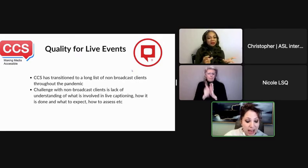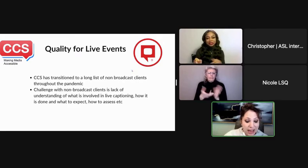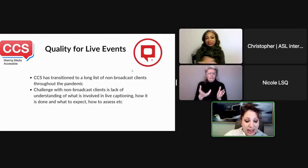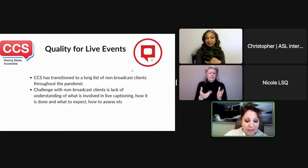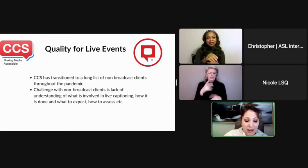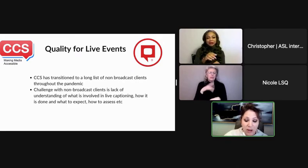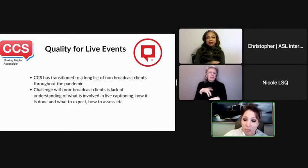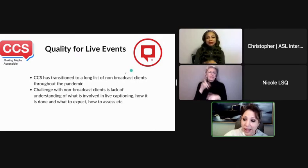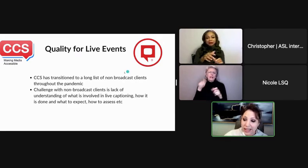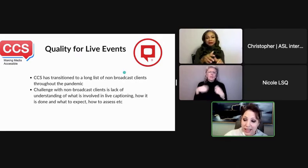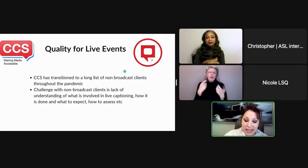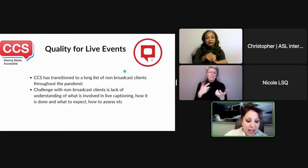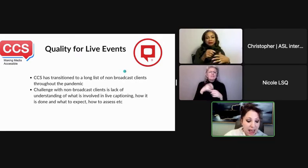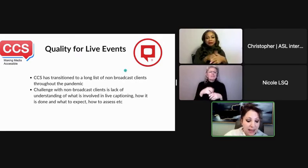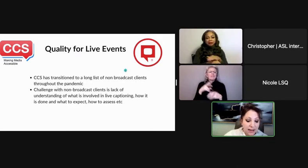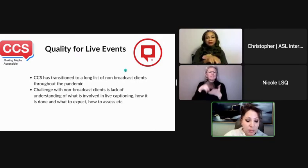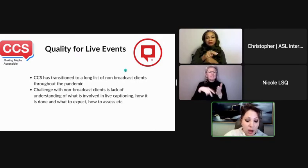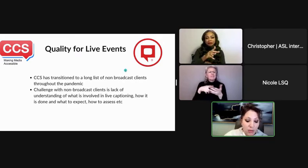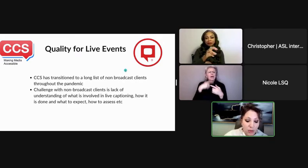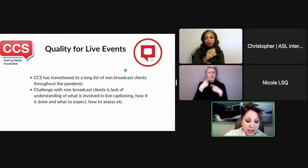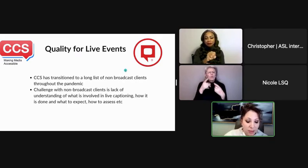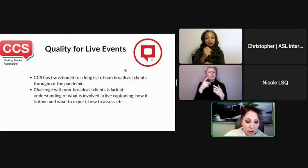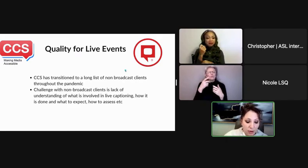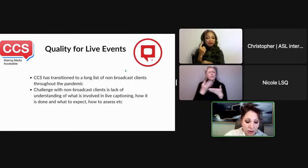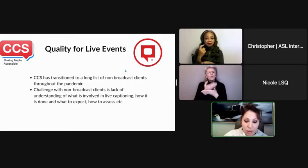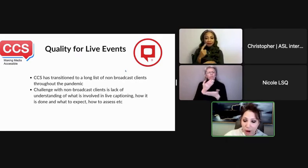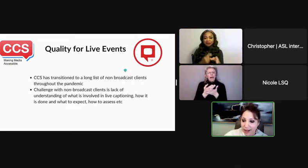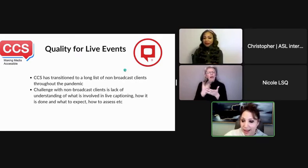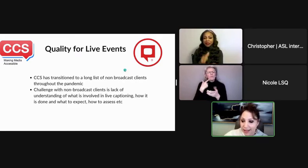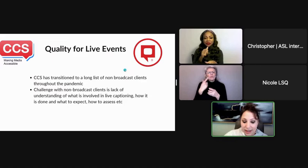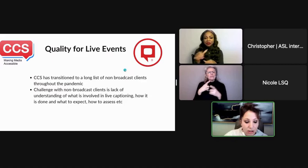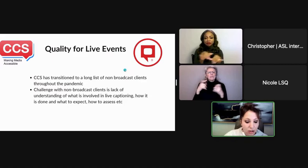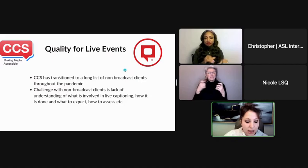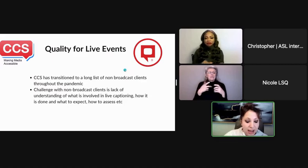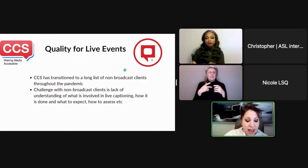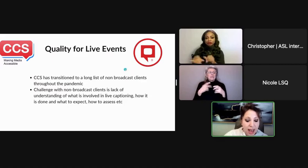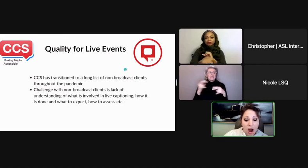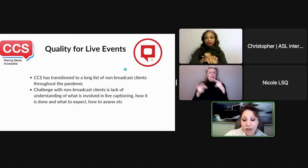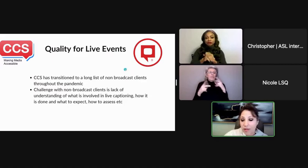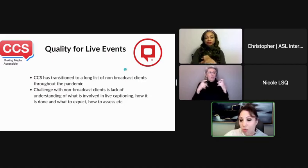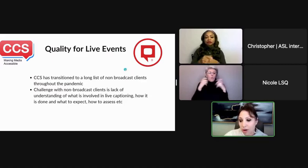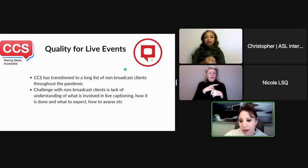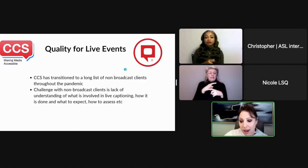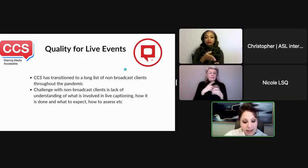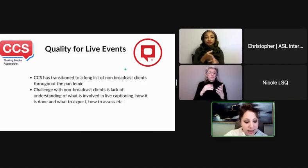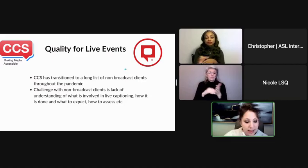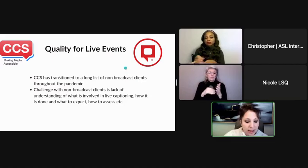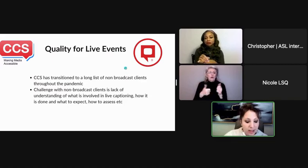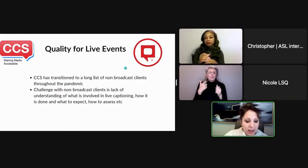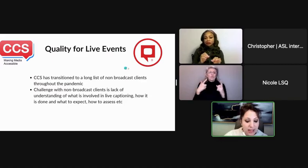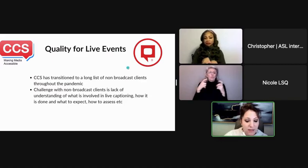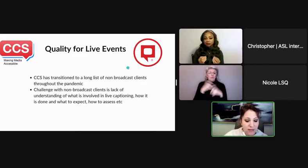généralement dans les bulletins de nouvelles. et le niveau de complexité qui est souvent beaucoup plus